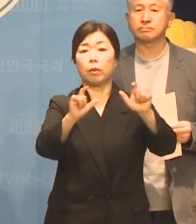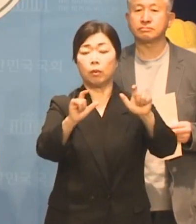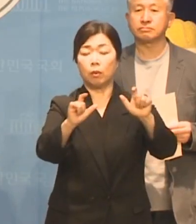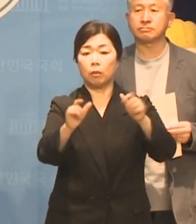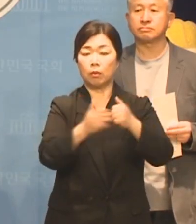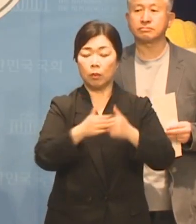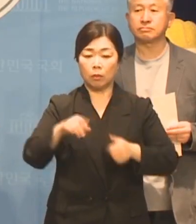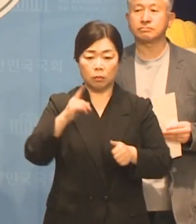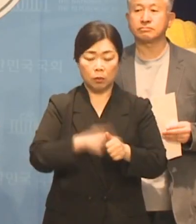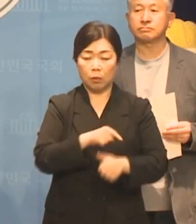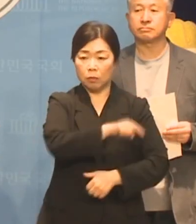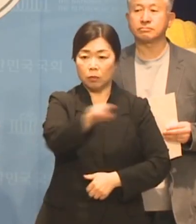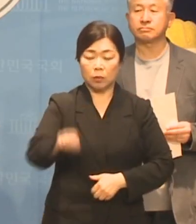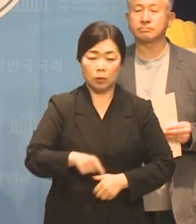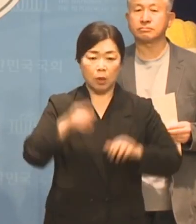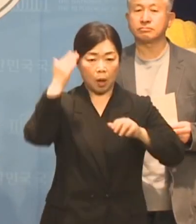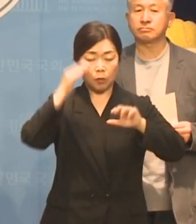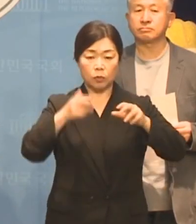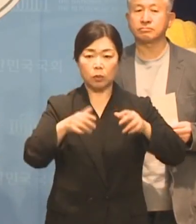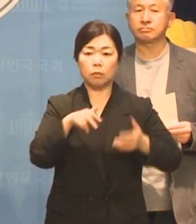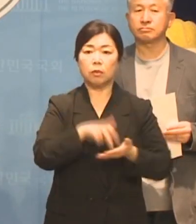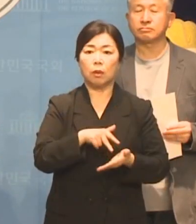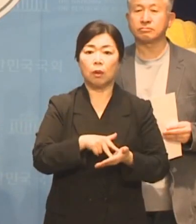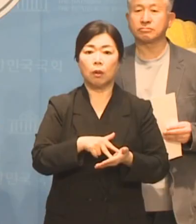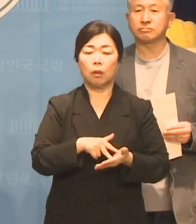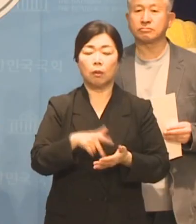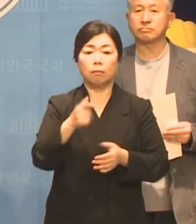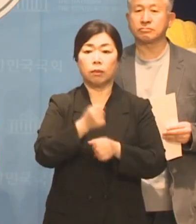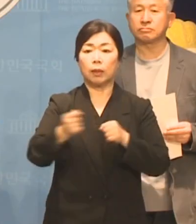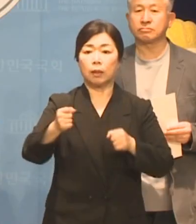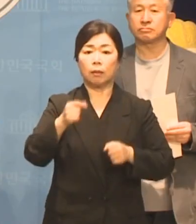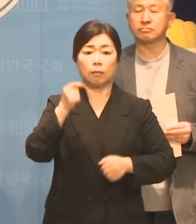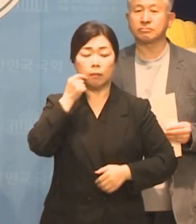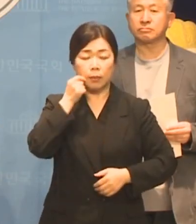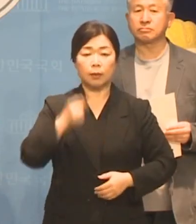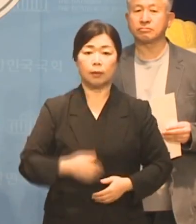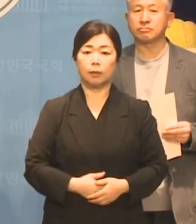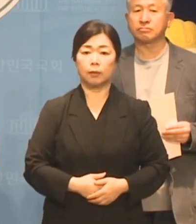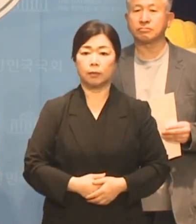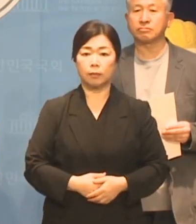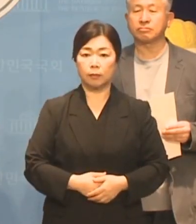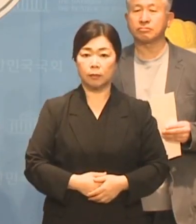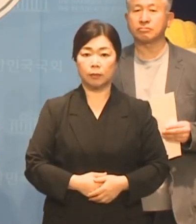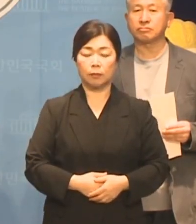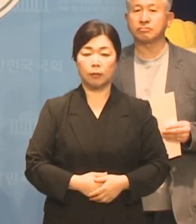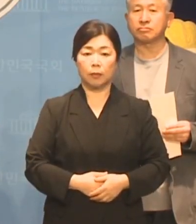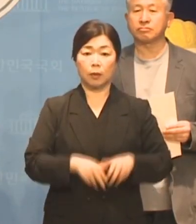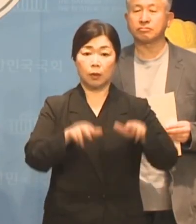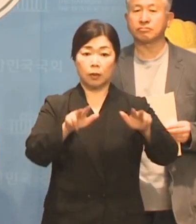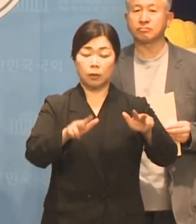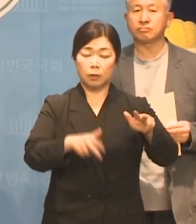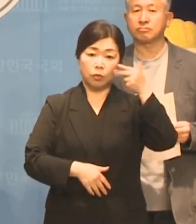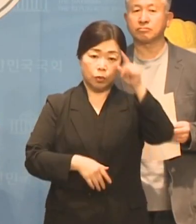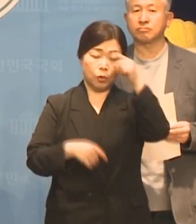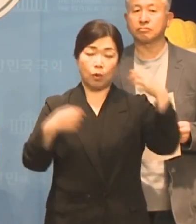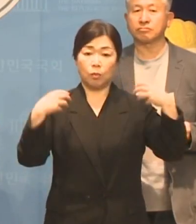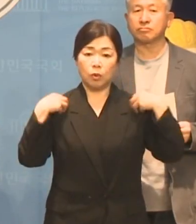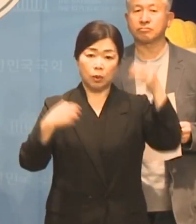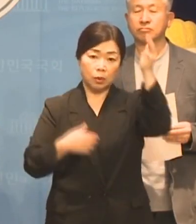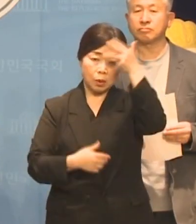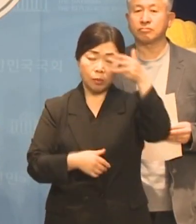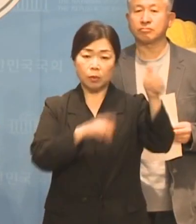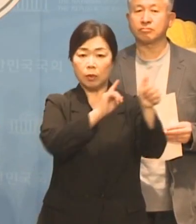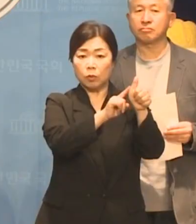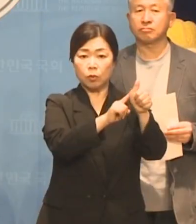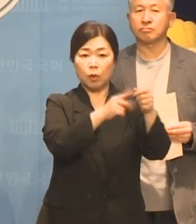수 있었습니다. 제2기 트럼프 정부가 들어서서 바이든 정부의 한미일 삼각 군사 동맹을 벌이고